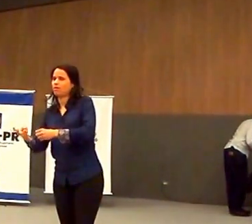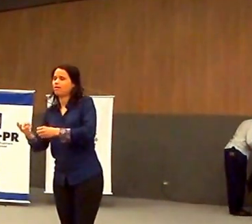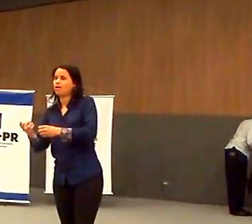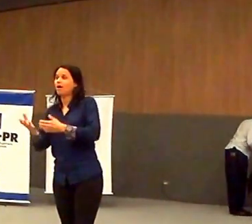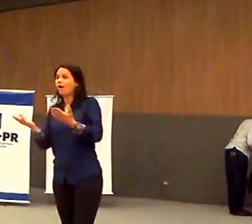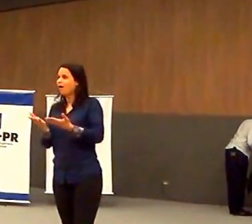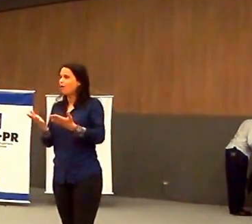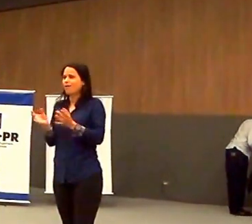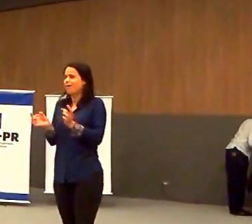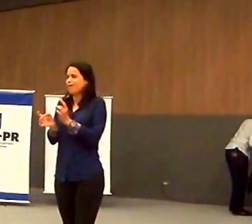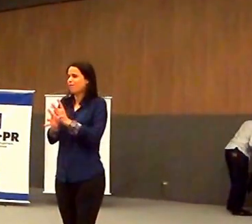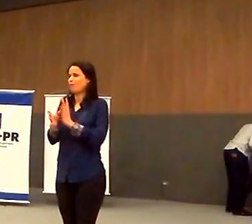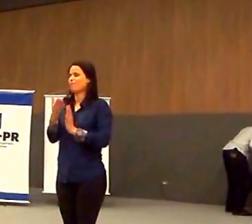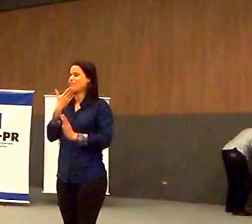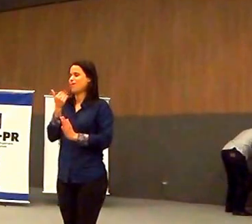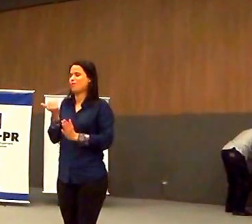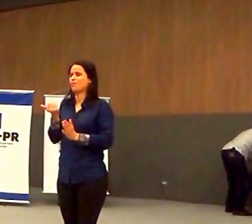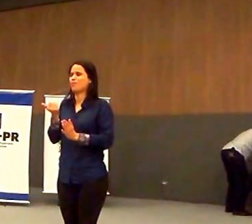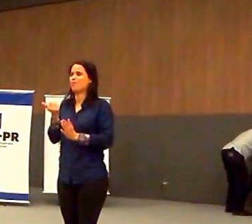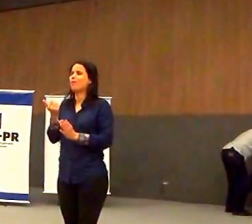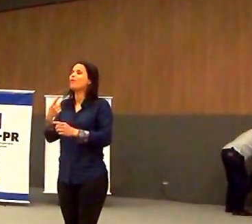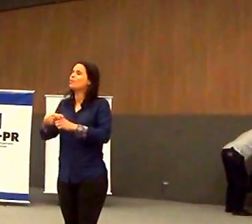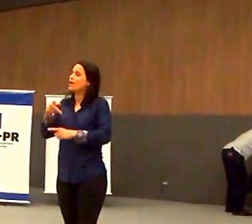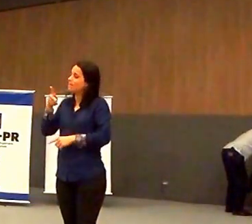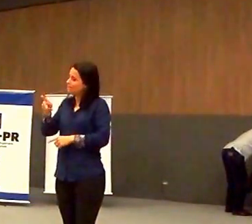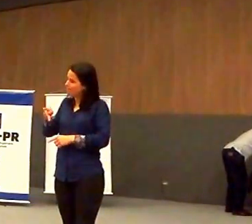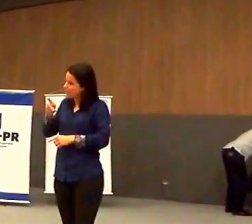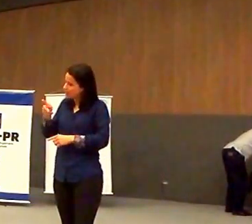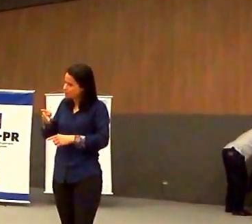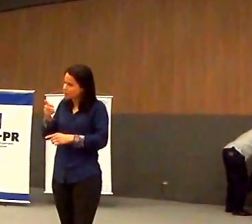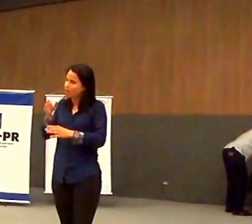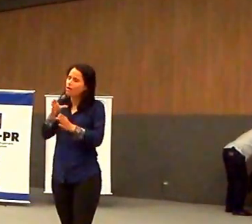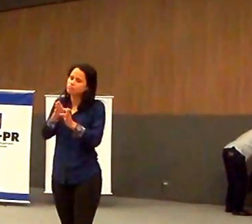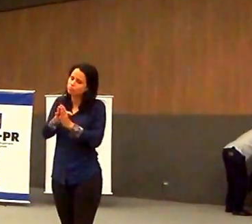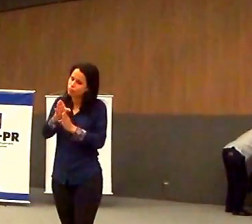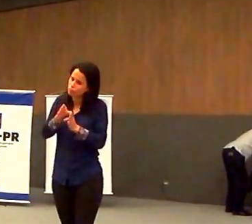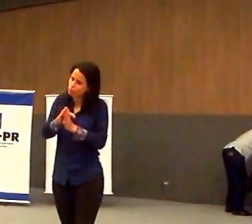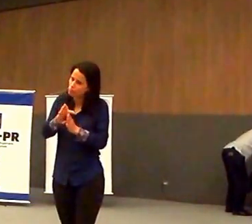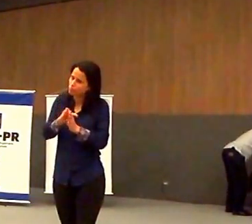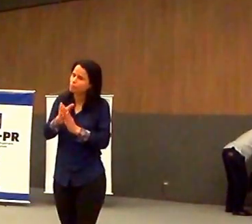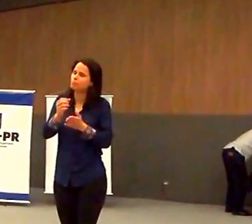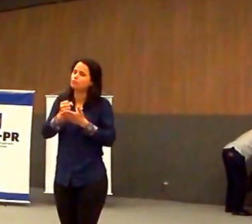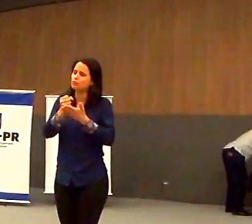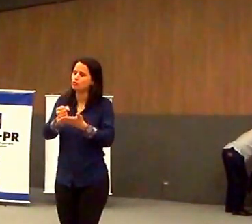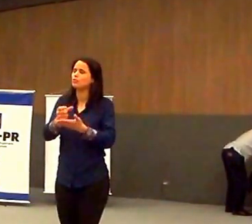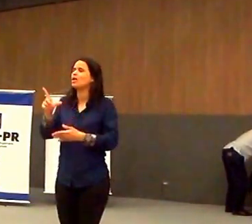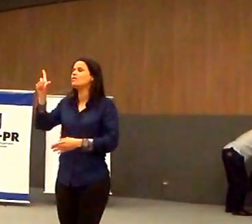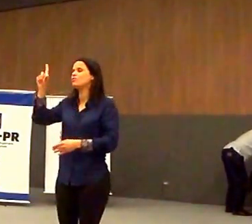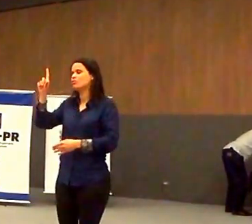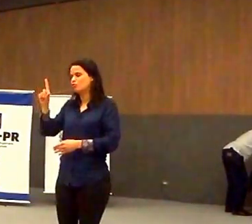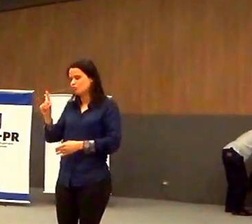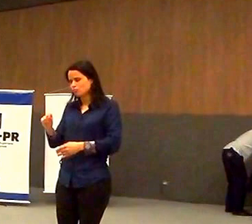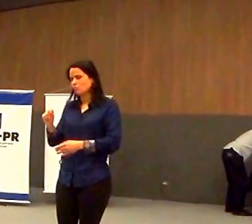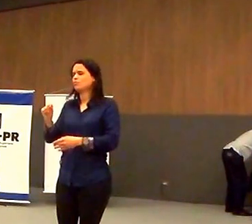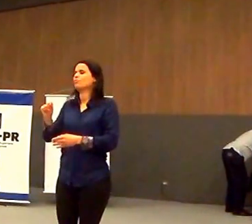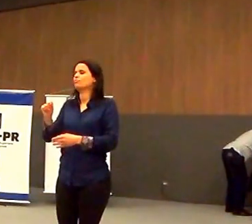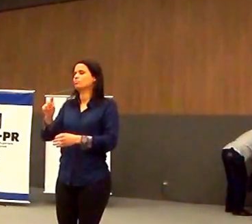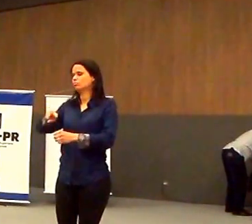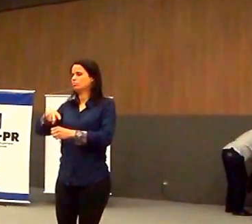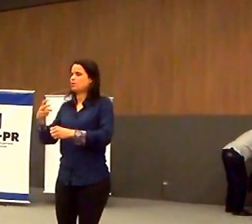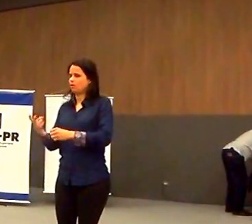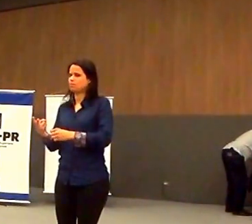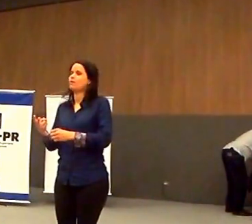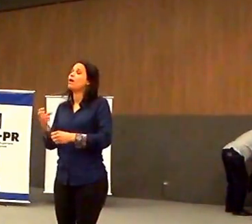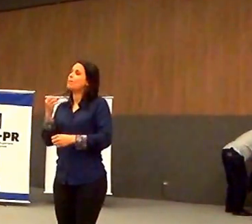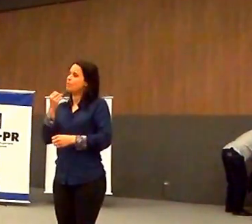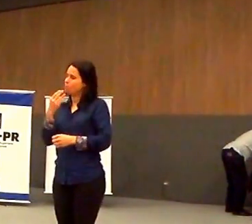30%. Então, em 10 anos, a pastoral conseguiu diminuir no Brasil o número de 50% das quedas daqueles idosos. Então, um número